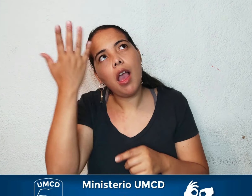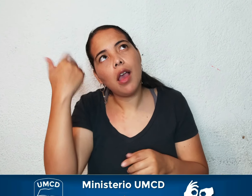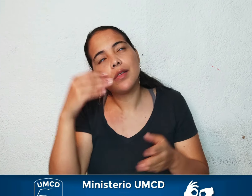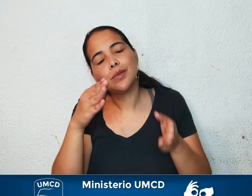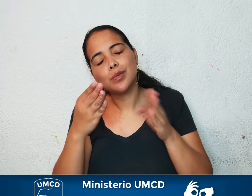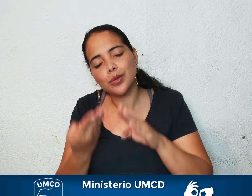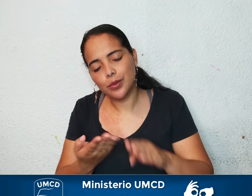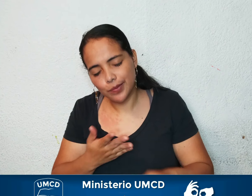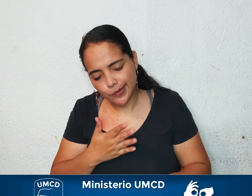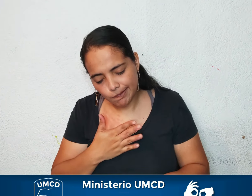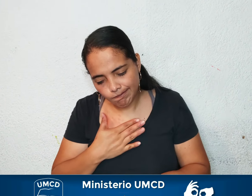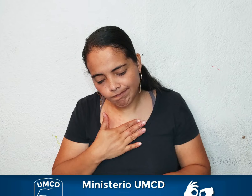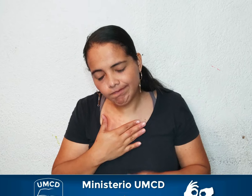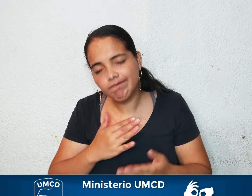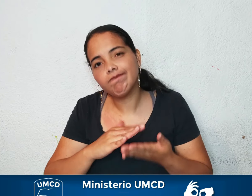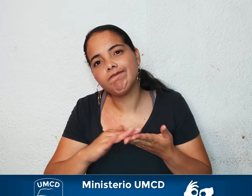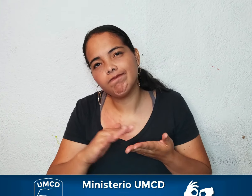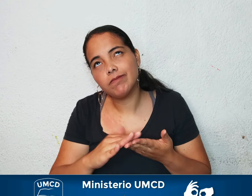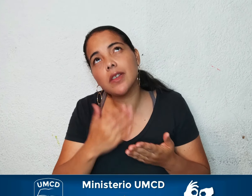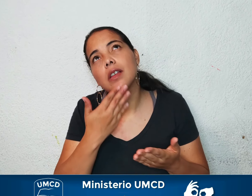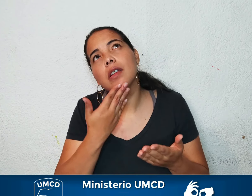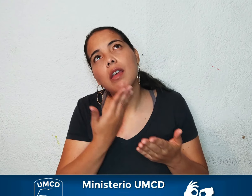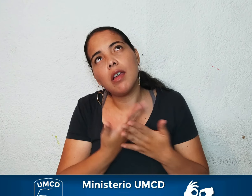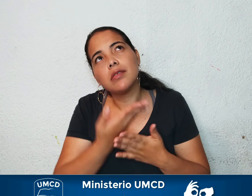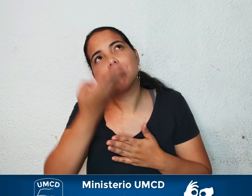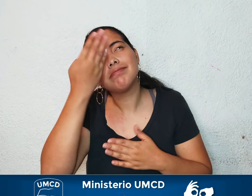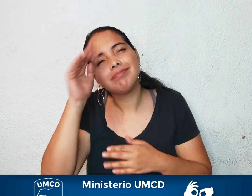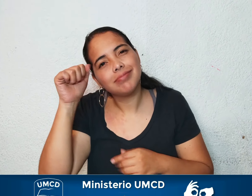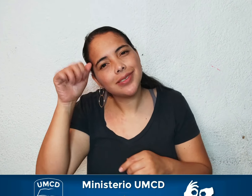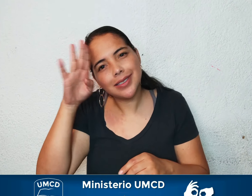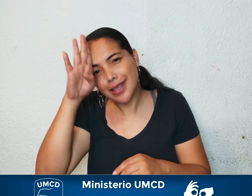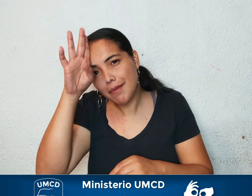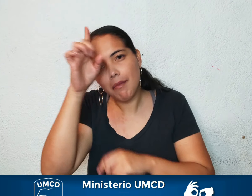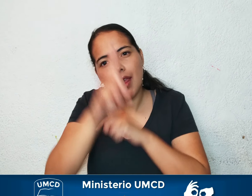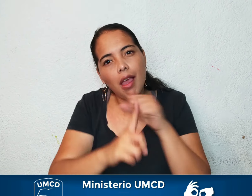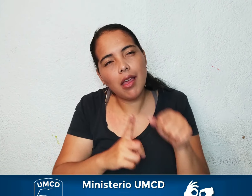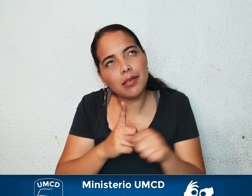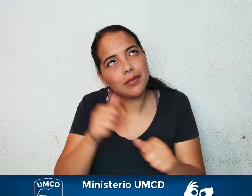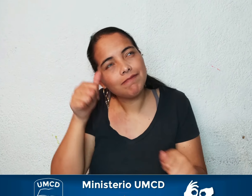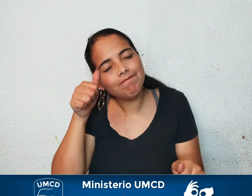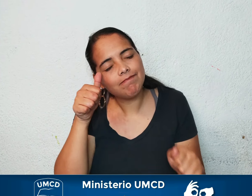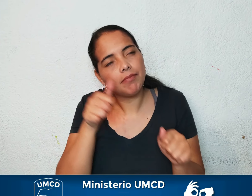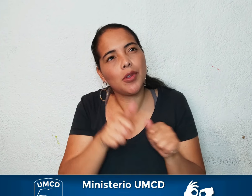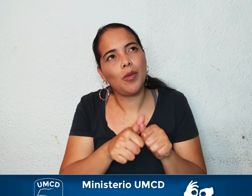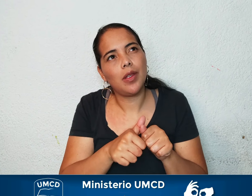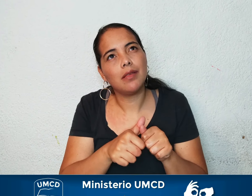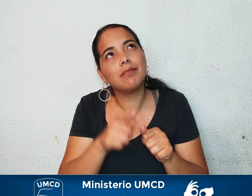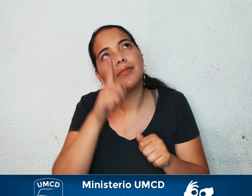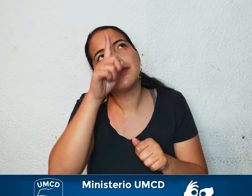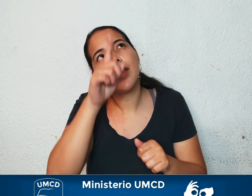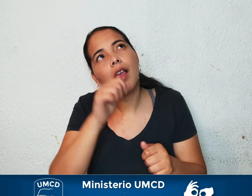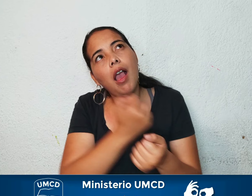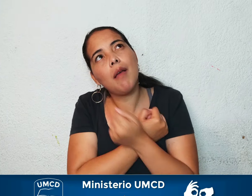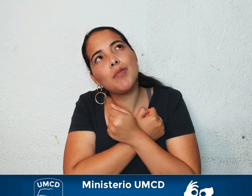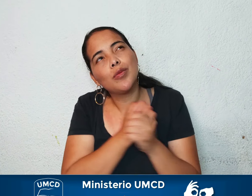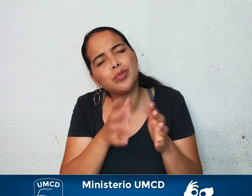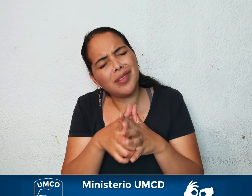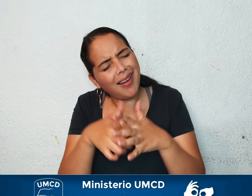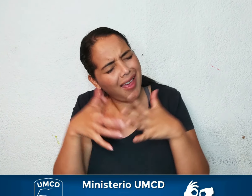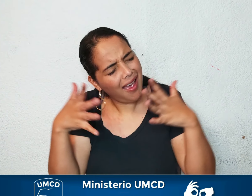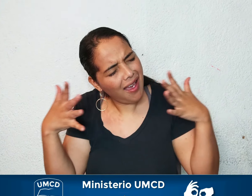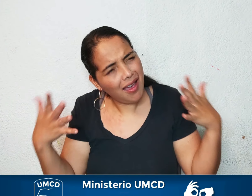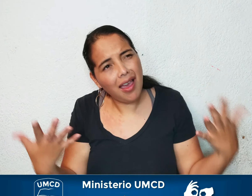usted ya ha creído en Cristo, cada vez que participe de la cena del Señor, recuerde que el sacrificio de